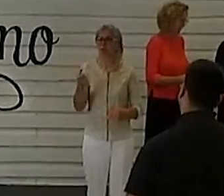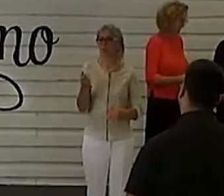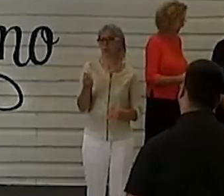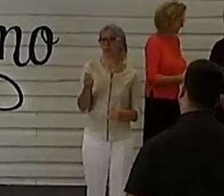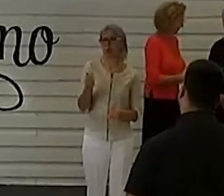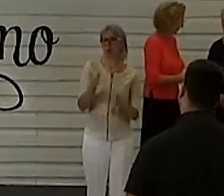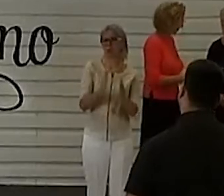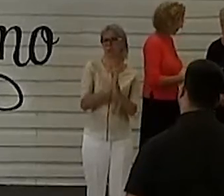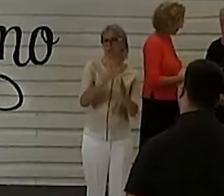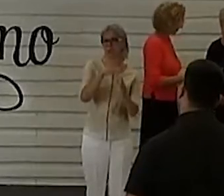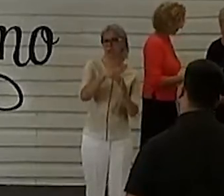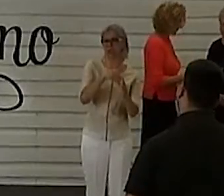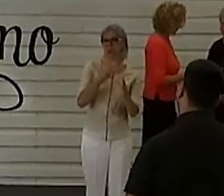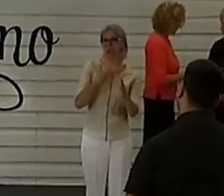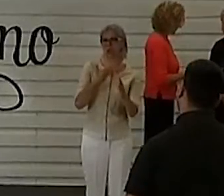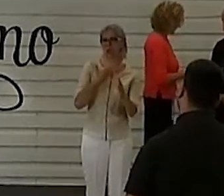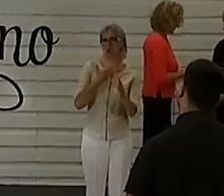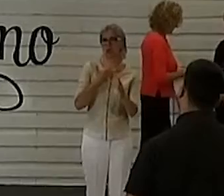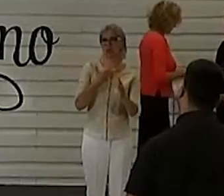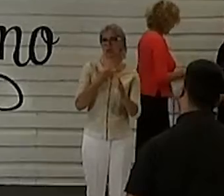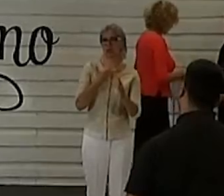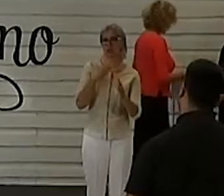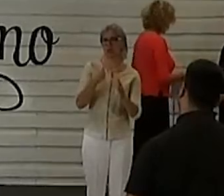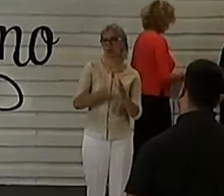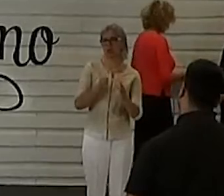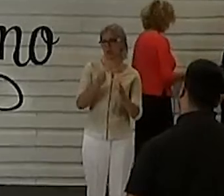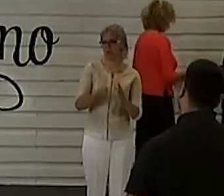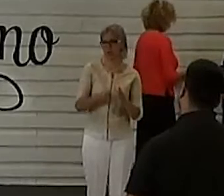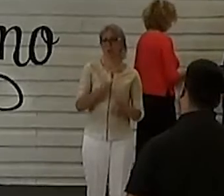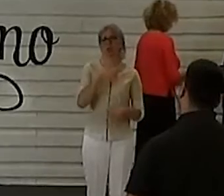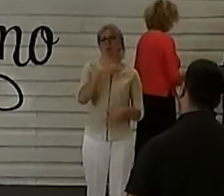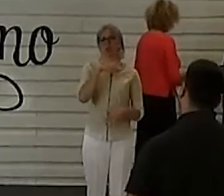delle connotazioni. Pastore, anziani.